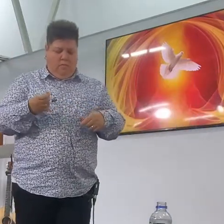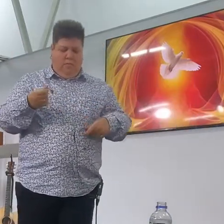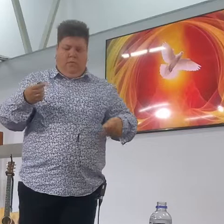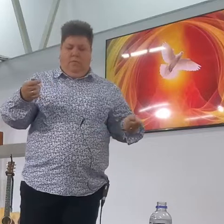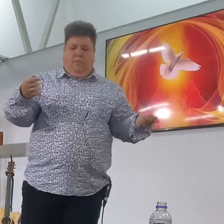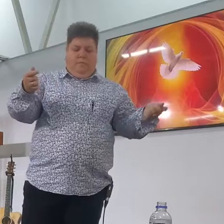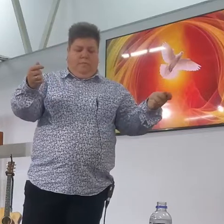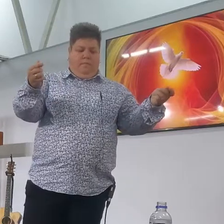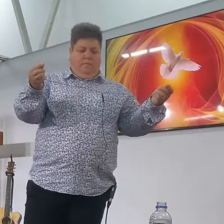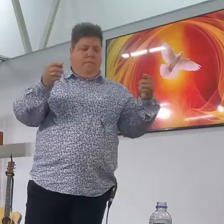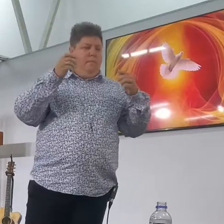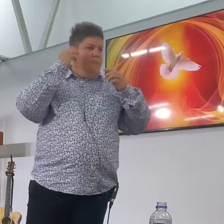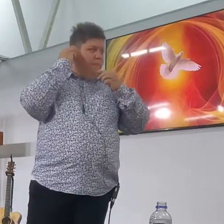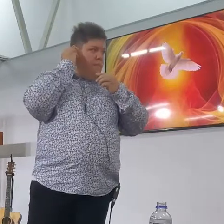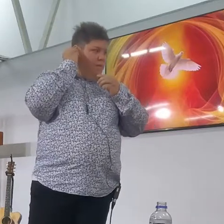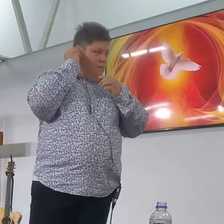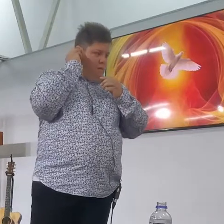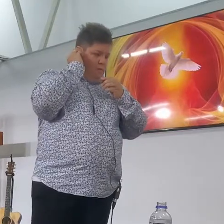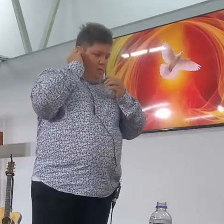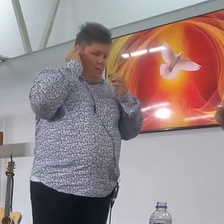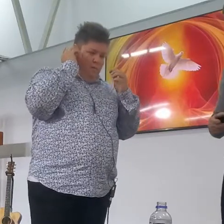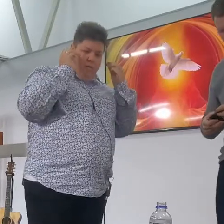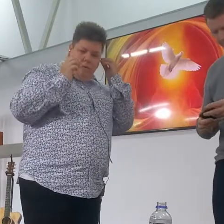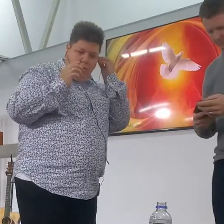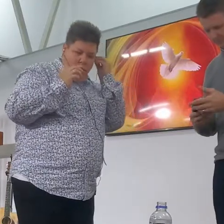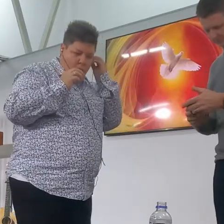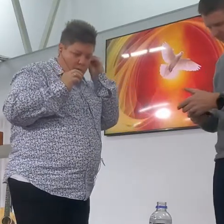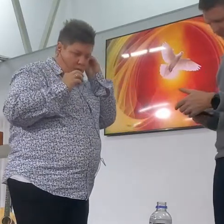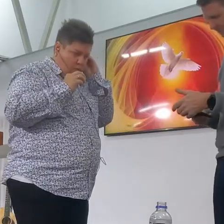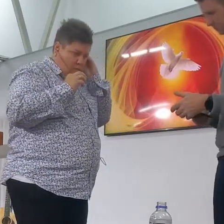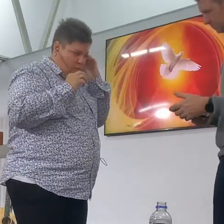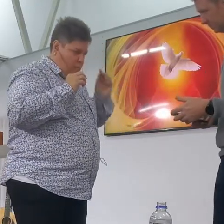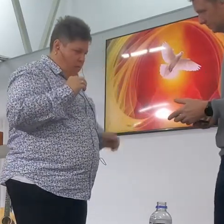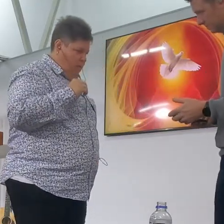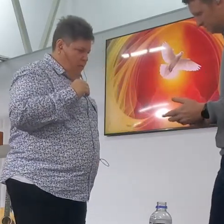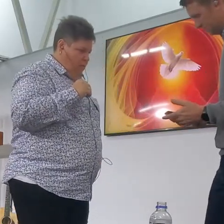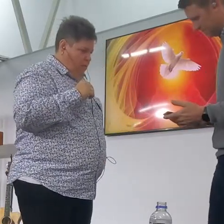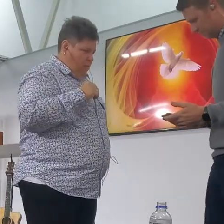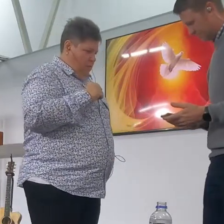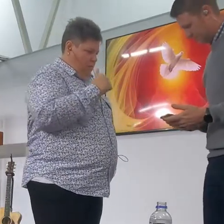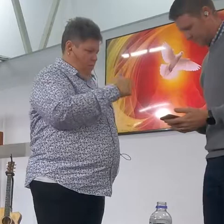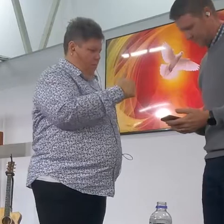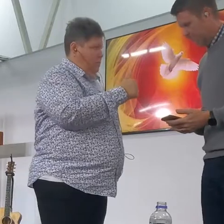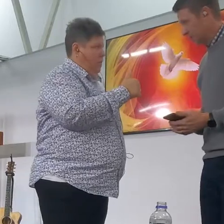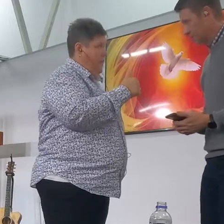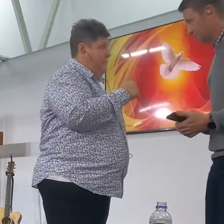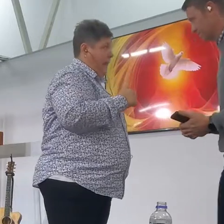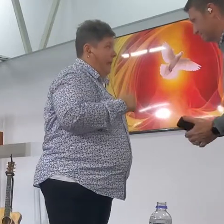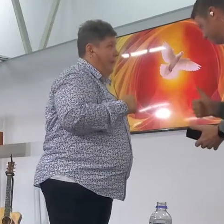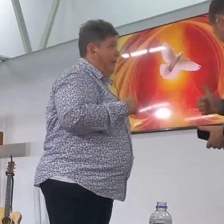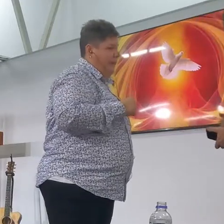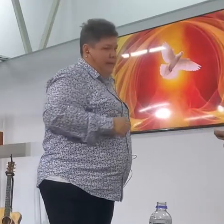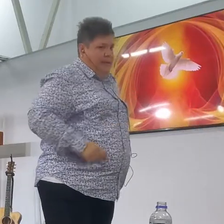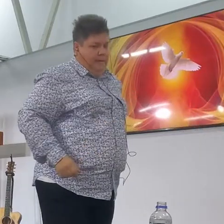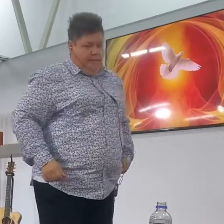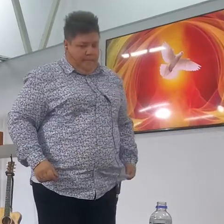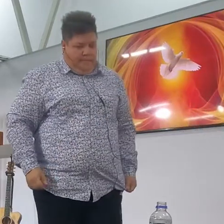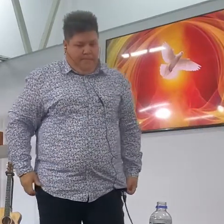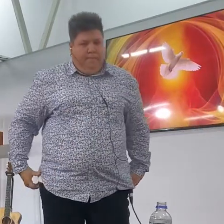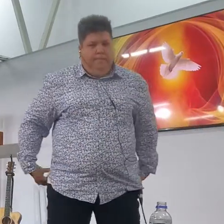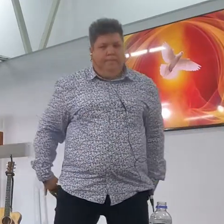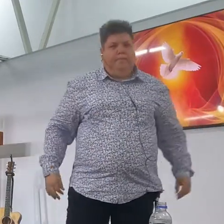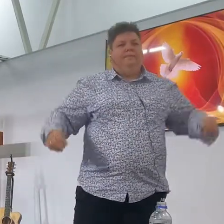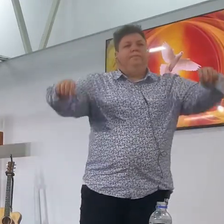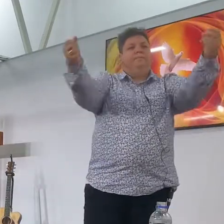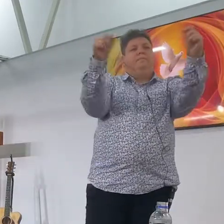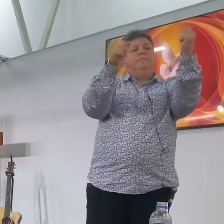Jesus gekruisig was, was dit Goeie Vrydag gewees, dit was Paasnaweek gewees, en in die Joodse tradisie het hulle ook in daai